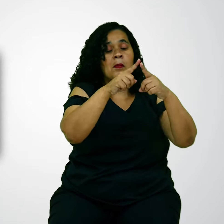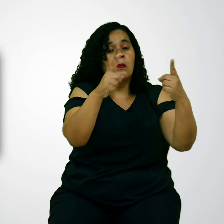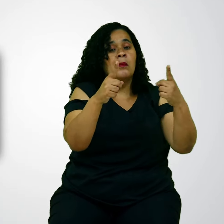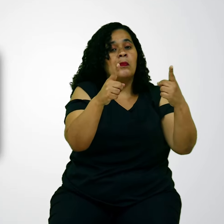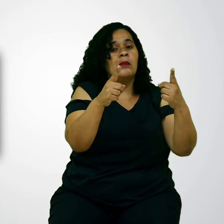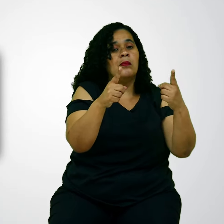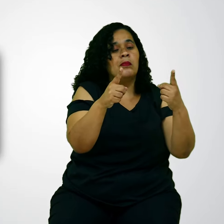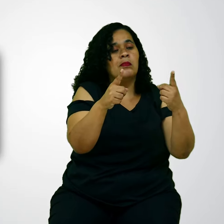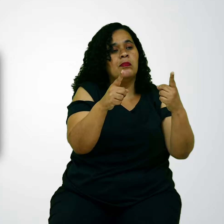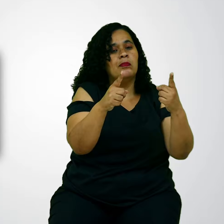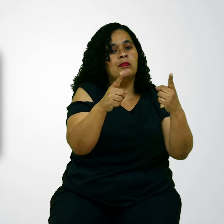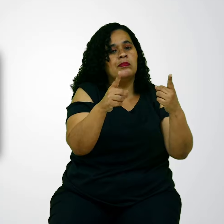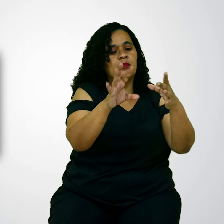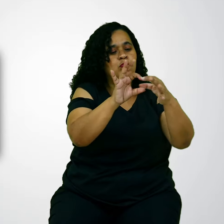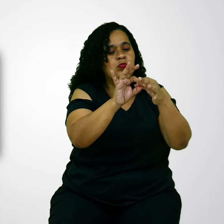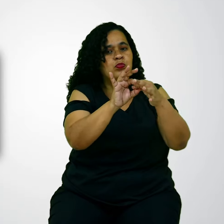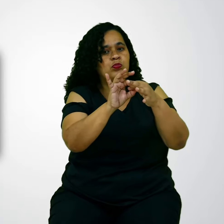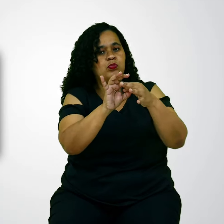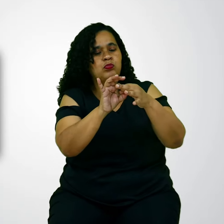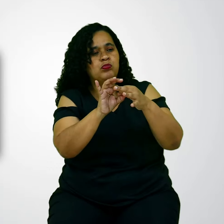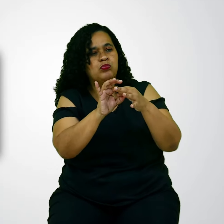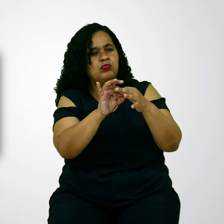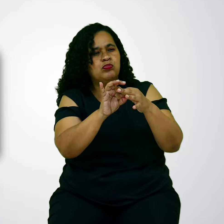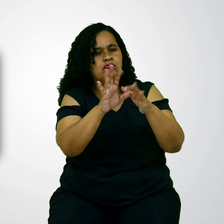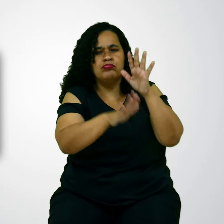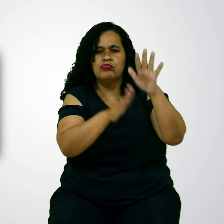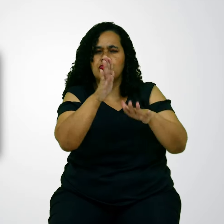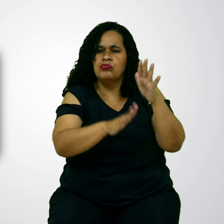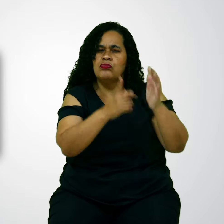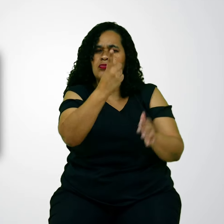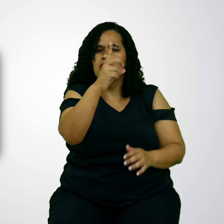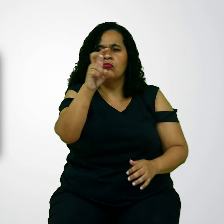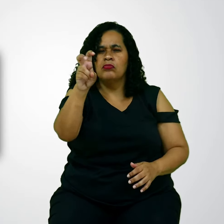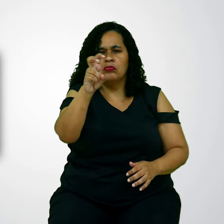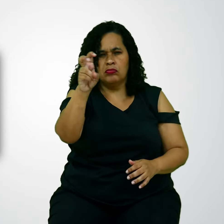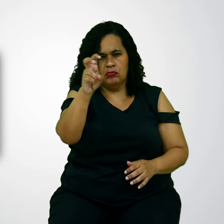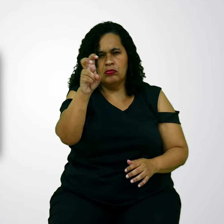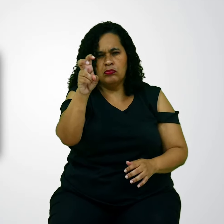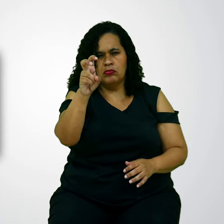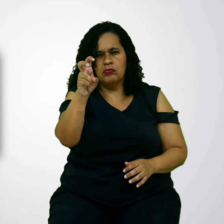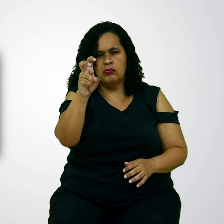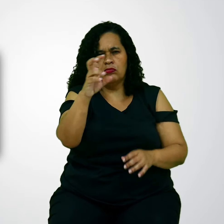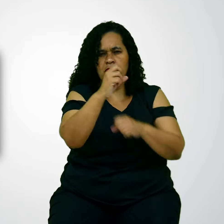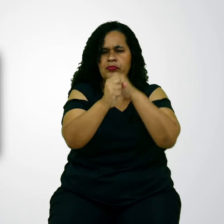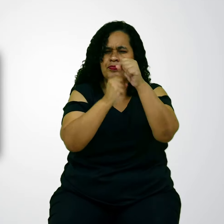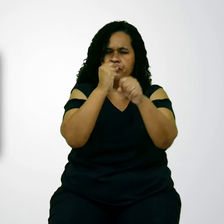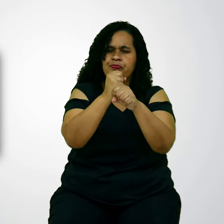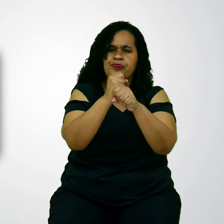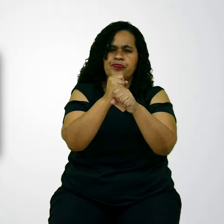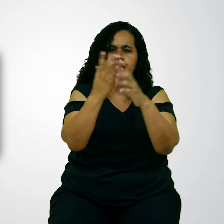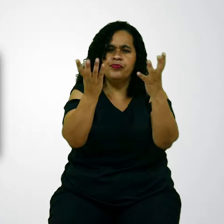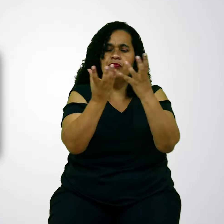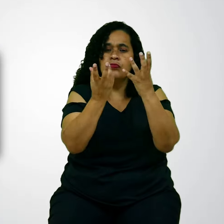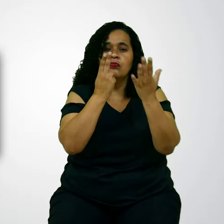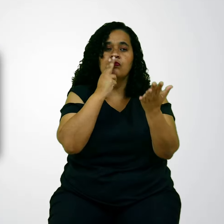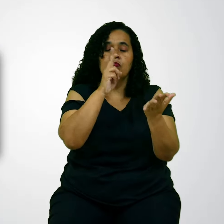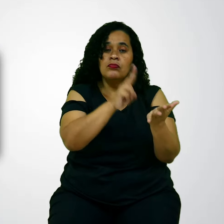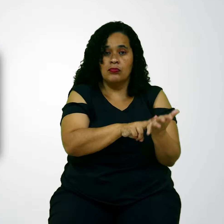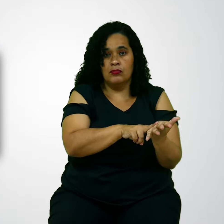talvez há uns 15 anos que a gente estava à procura de uma carta de desligamento do pastor João Augusto da Igreja